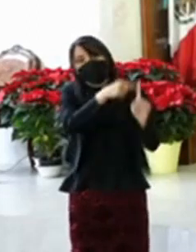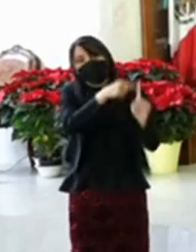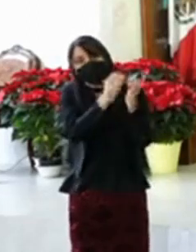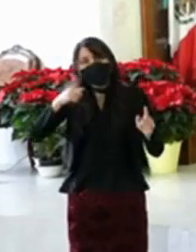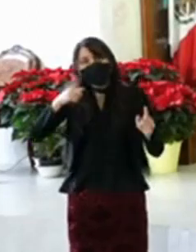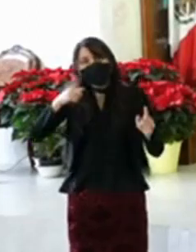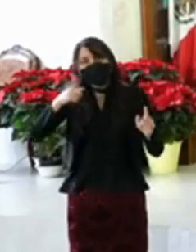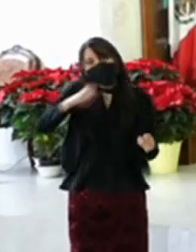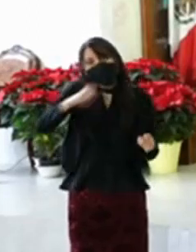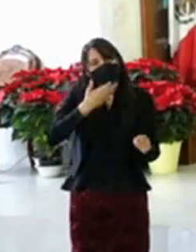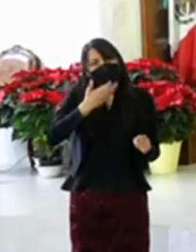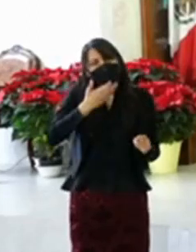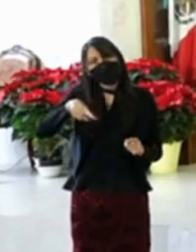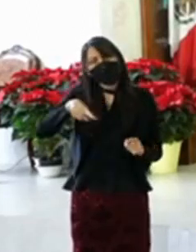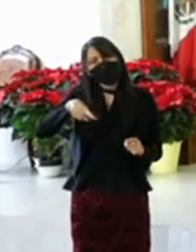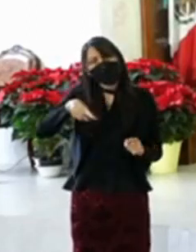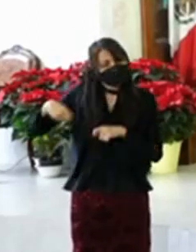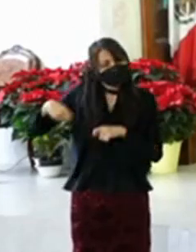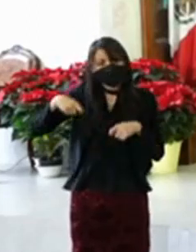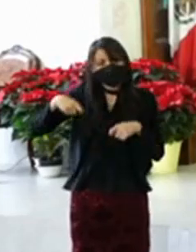celebrarlo, hay esperanza.